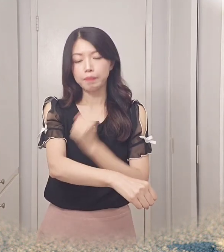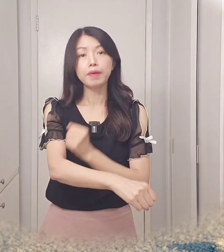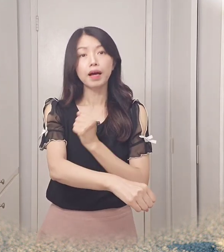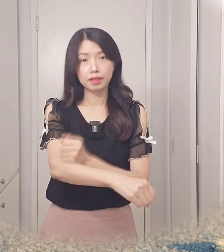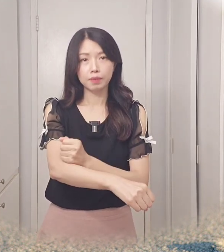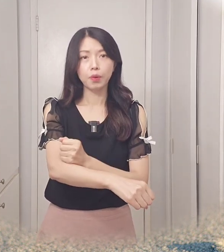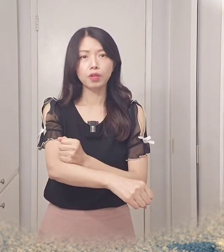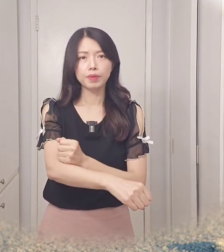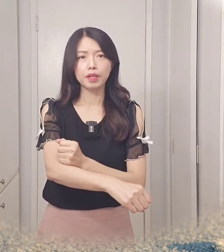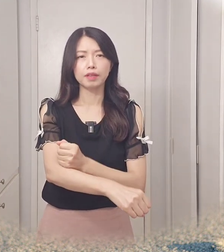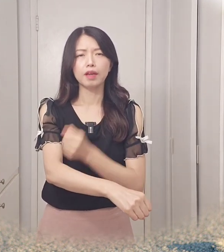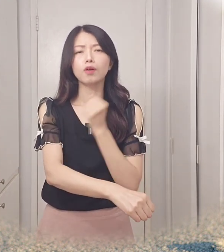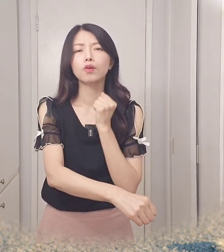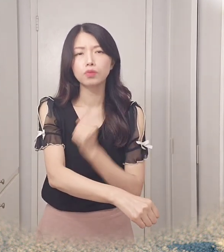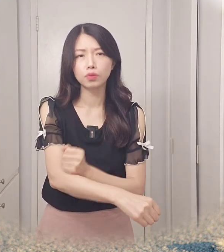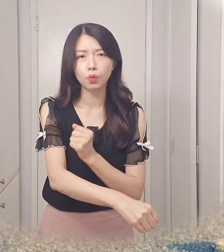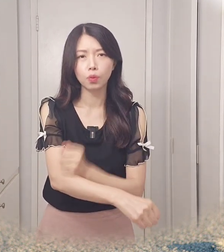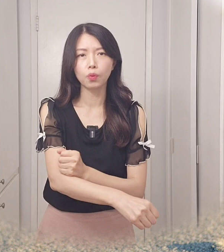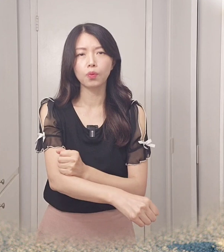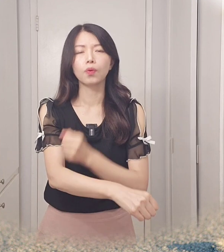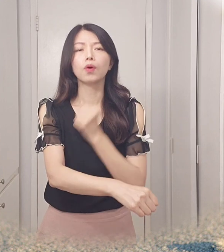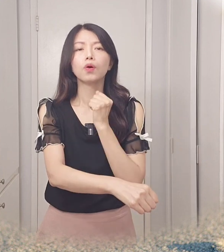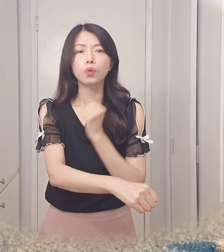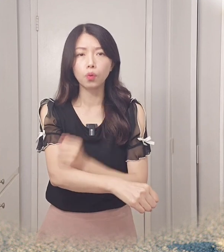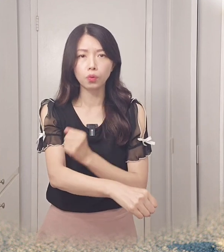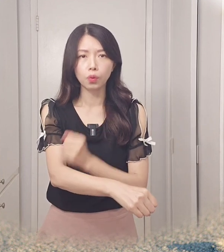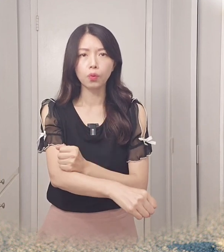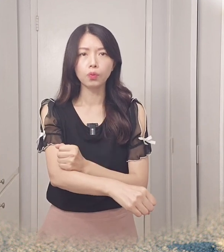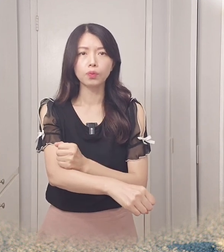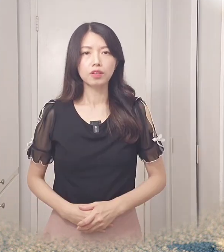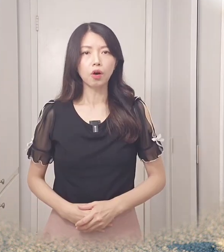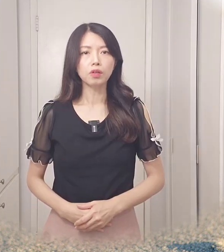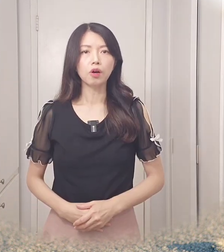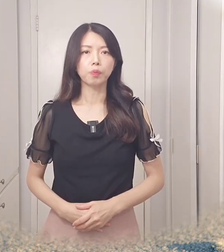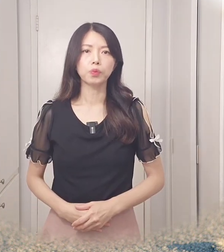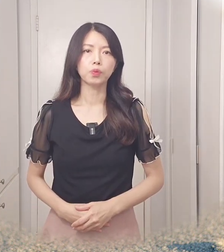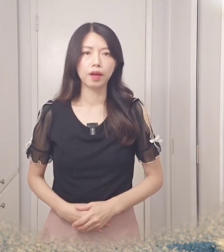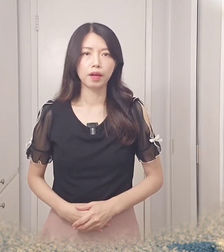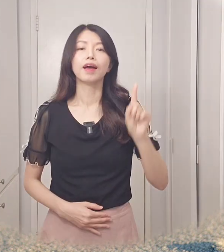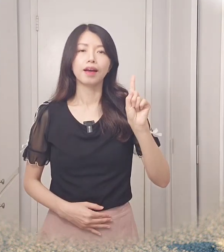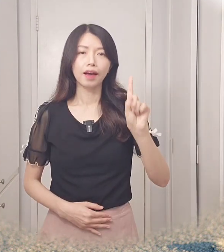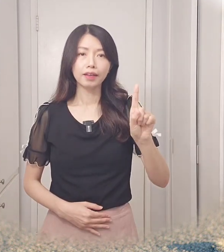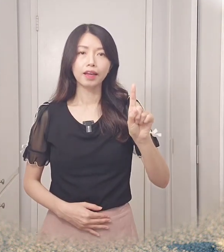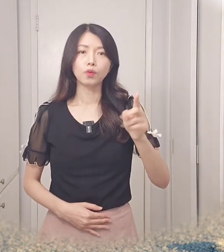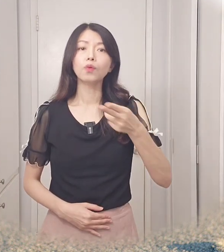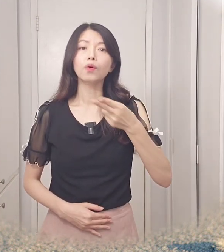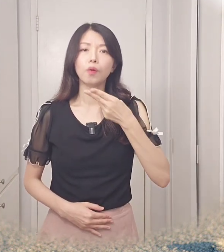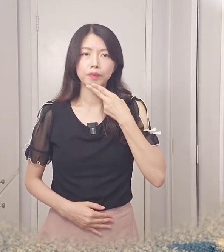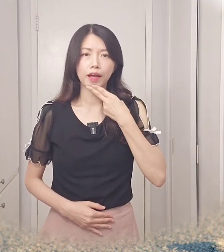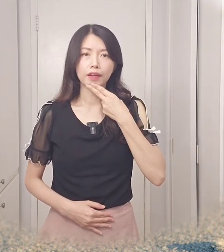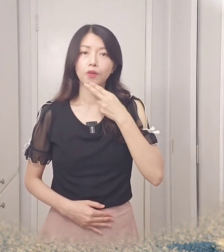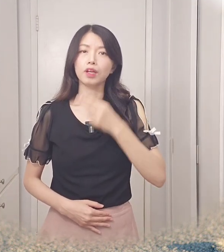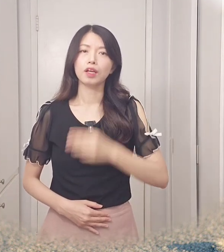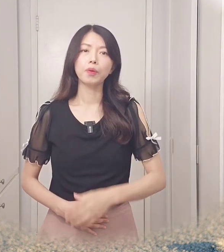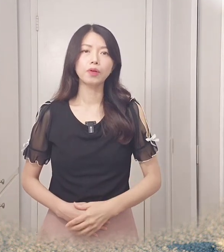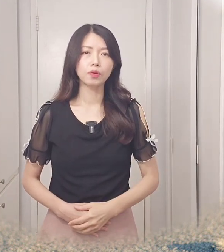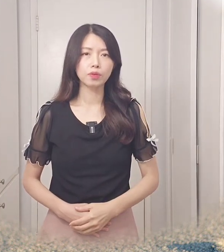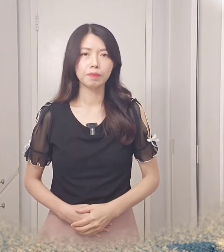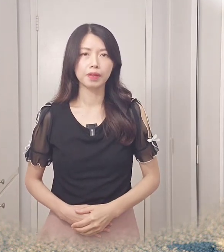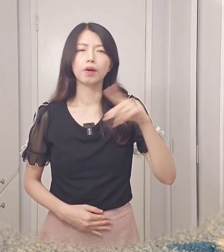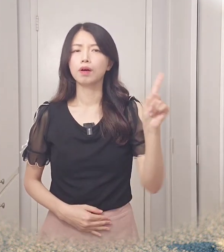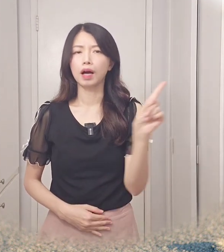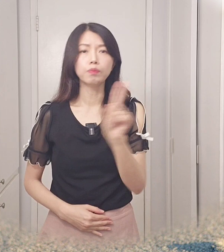이렇게 안마하듯이 표현하시면 되는데요. 수고, 공로, 전혀 없도다. 한 개도 없다. 이렇게